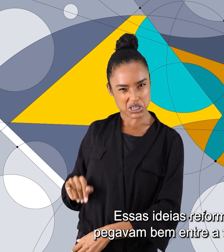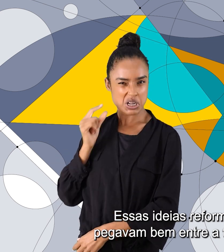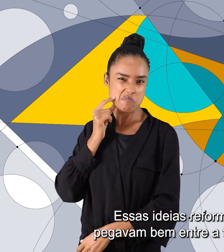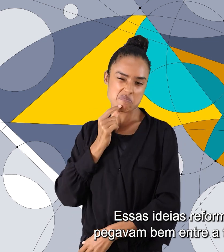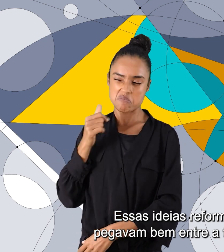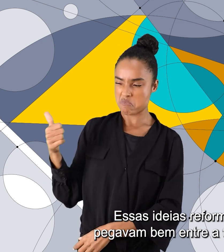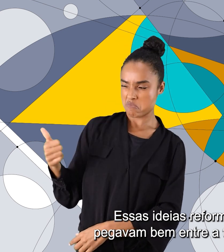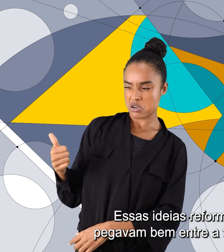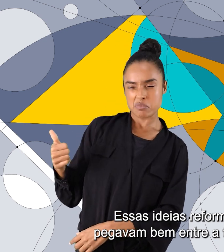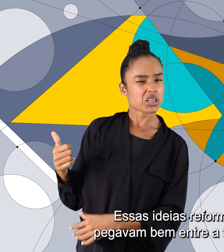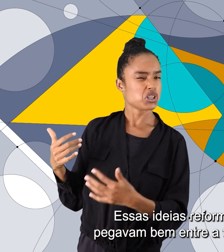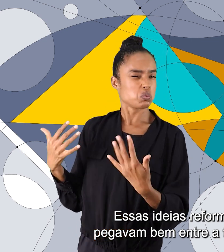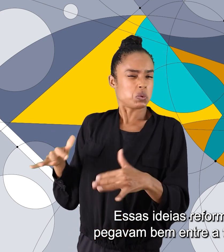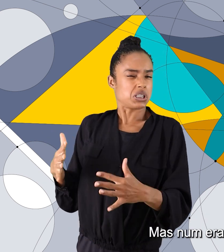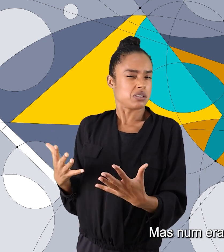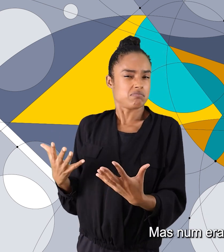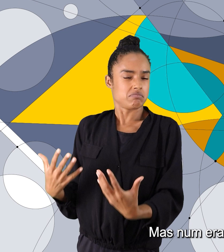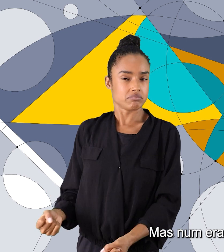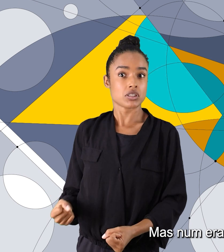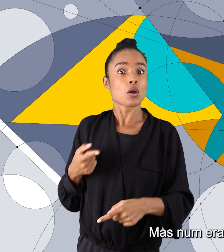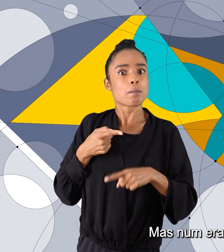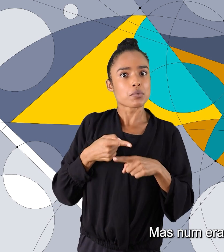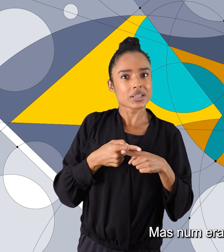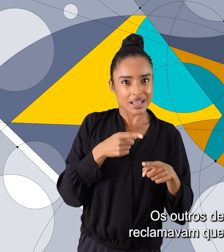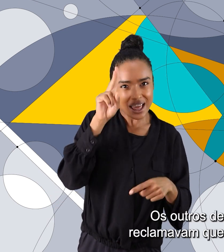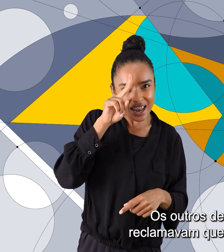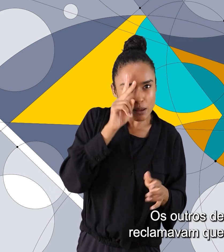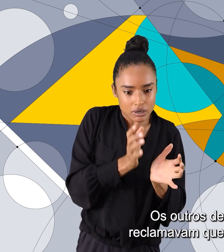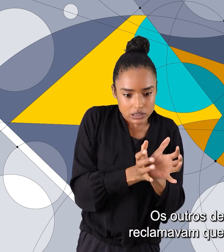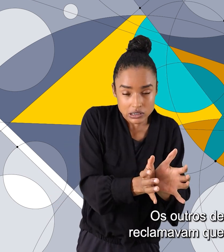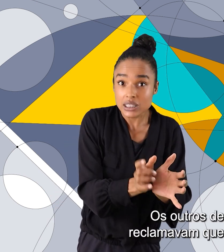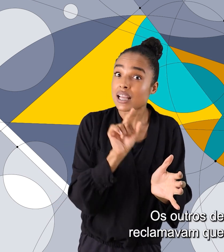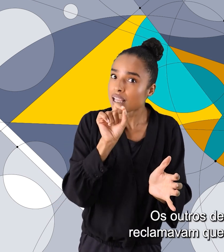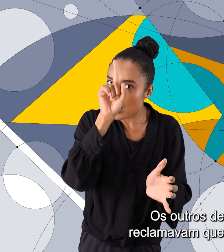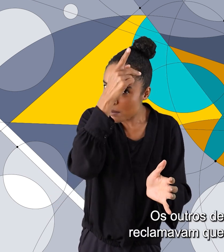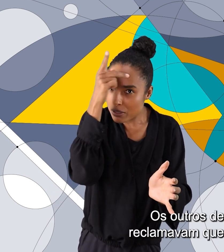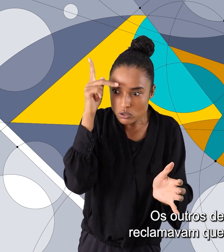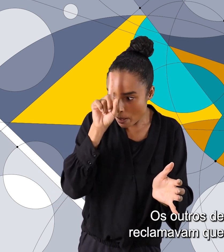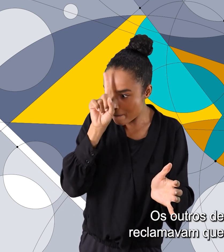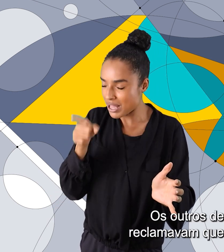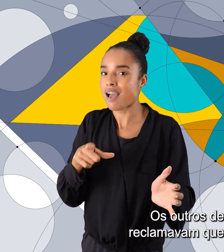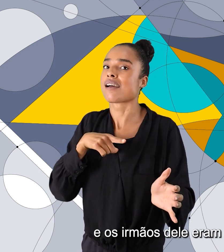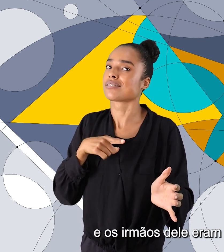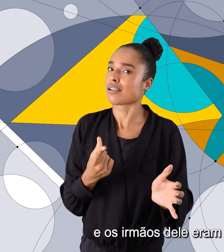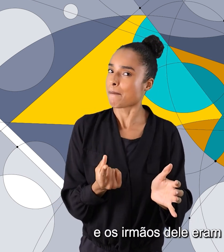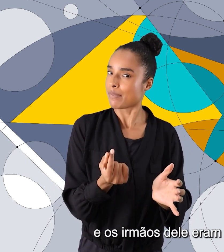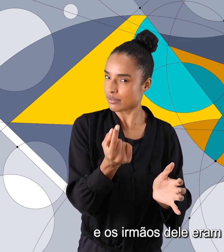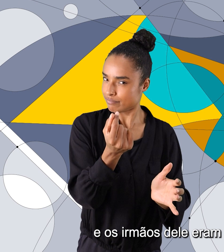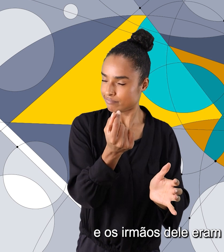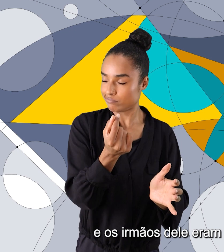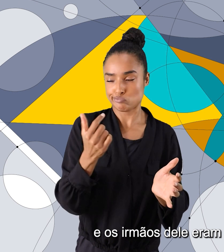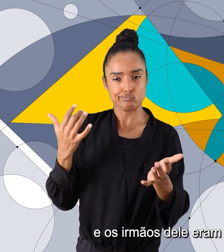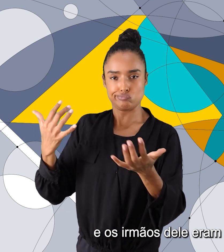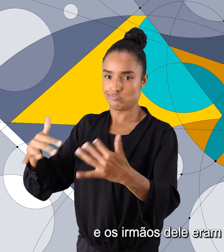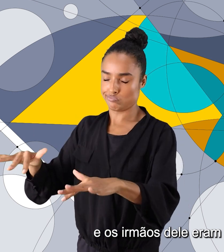pegavam bem entre a turma do dinheiro. Mas não era só isso. Os outros deputados reclamavam que o Bonifácio e os irmãos